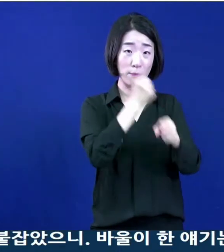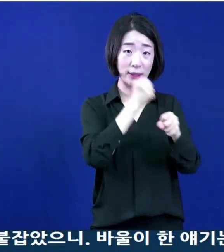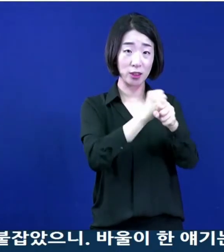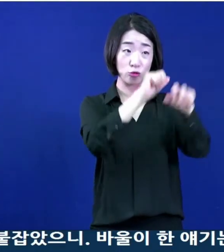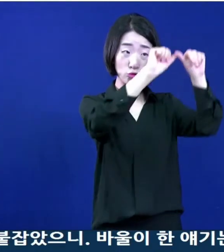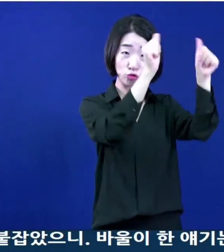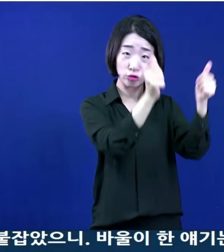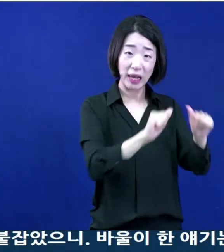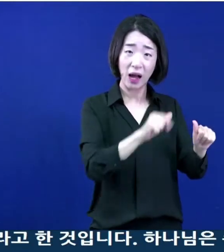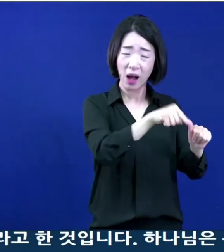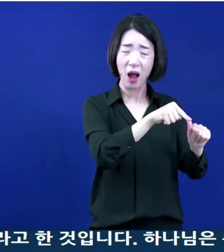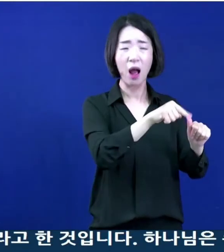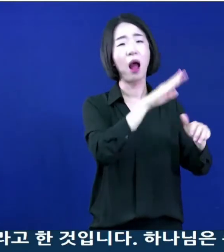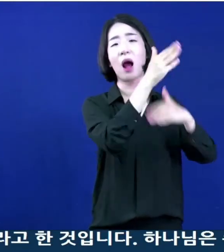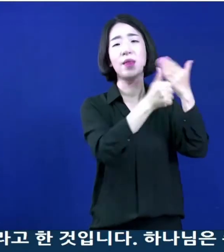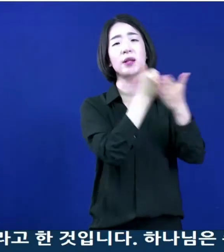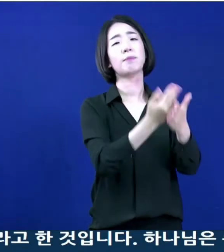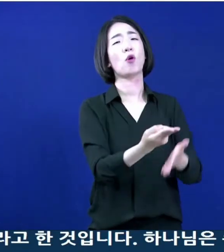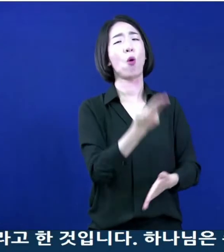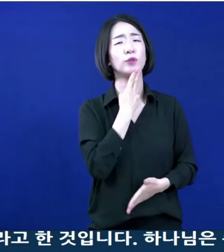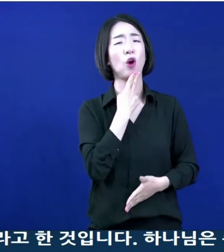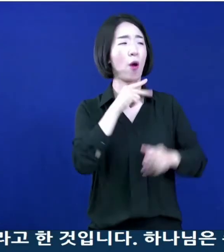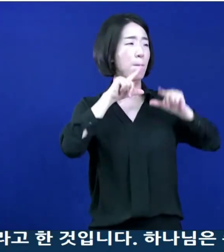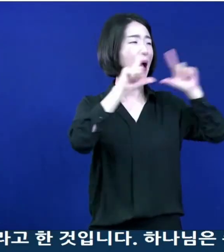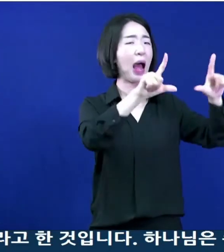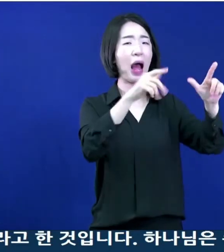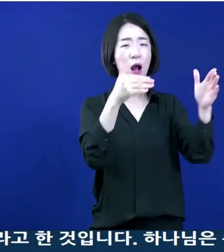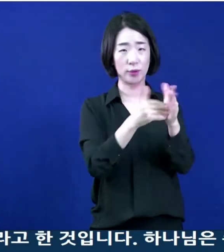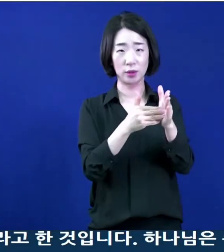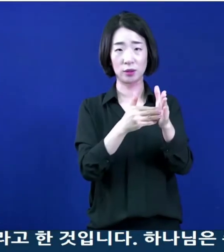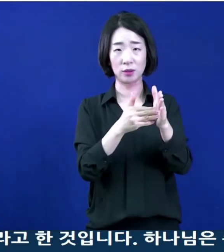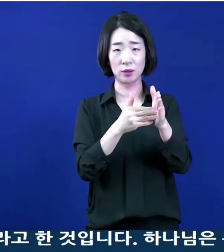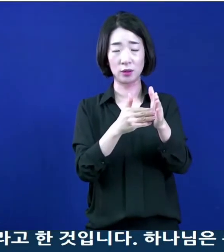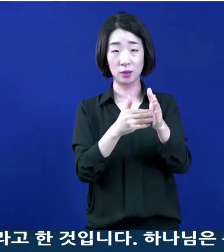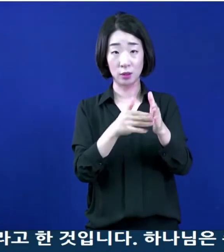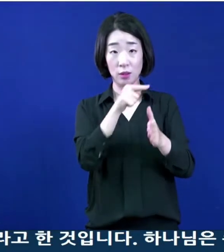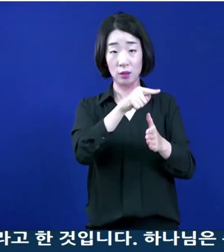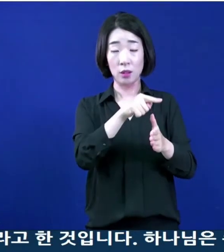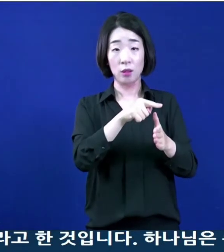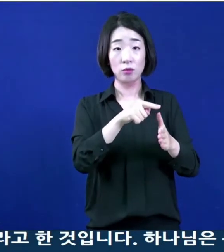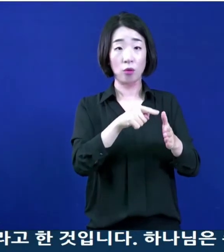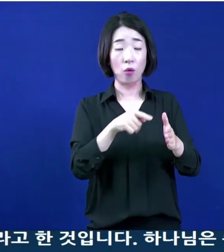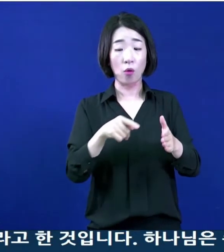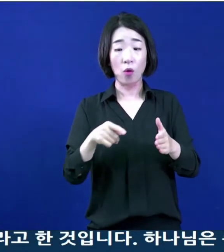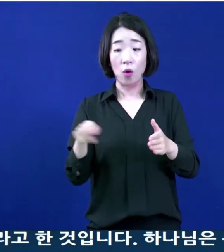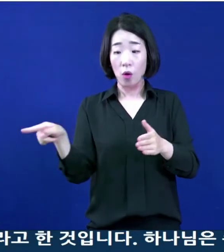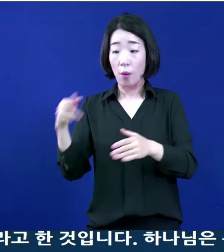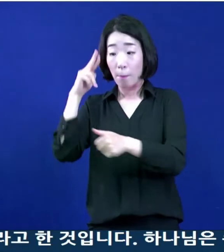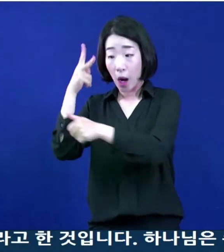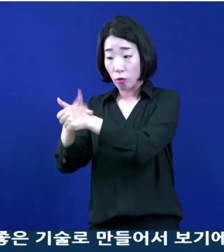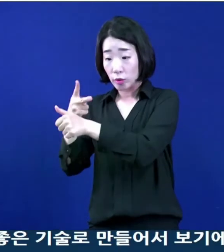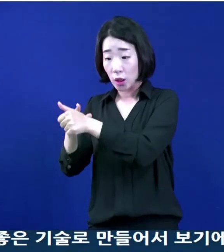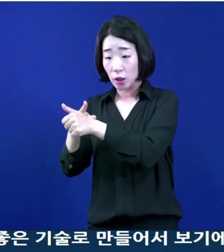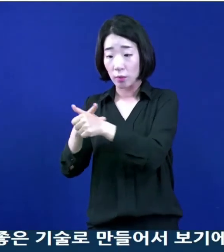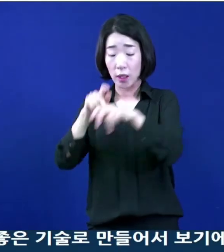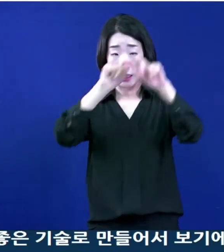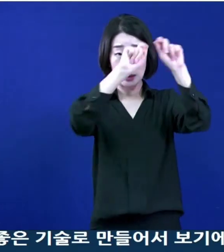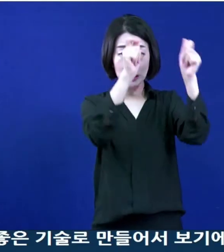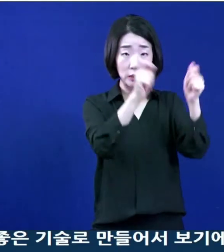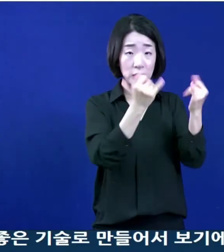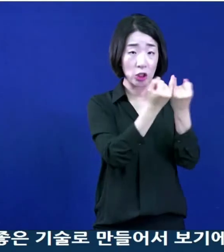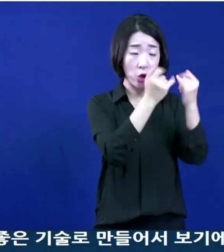가운데 하나님이 계시지 않다, 그 얘기한 거예요. 그랬지 언제 신전의 물건을 도둑질했느냐, 언제